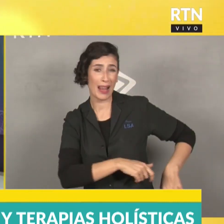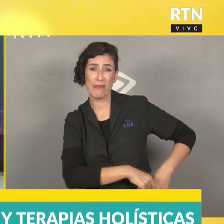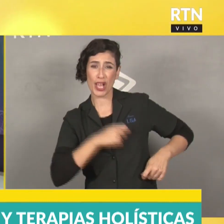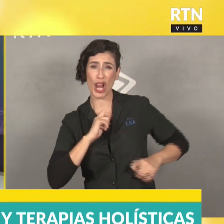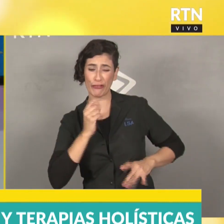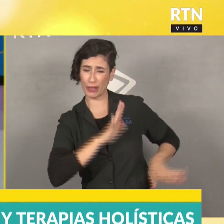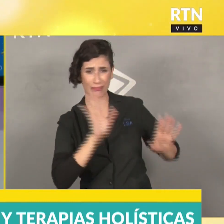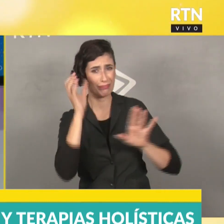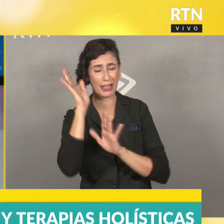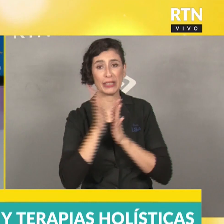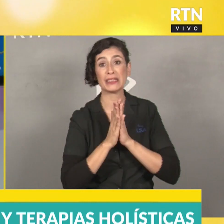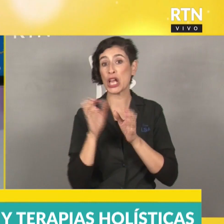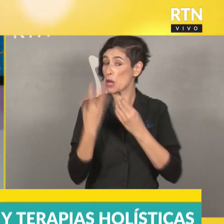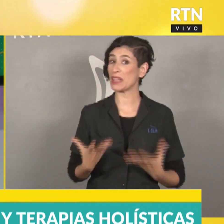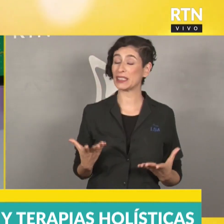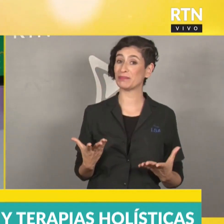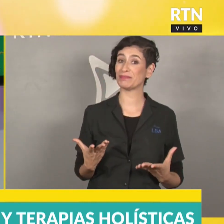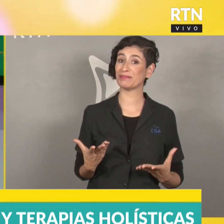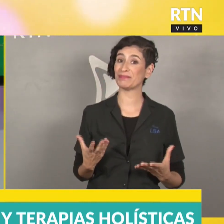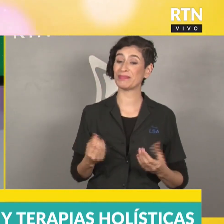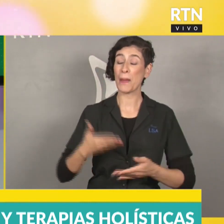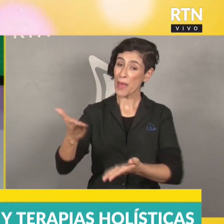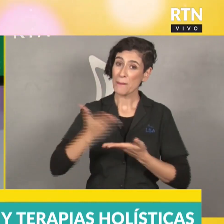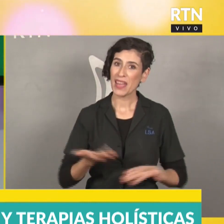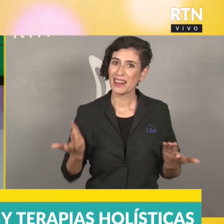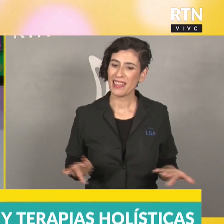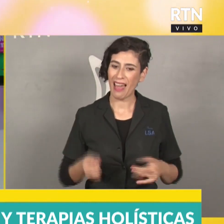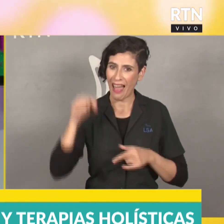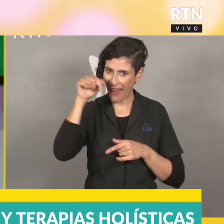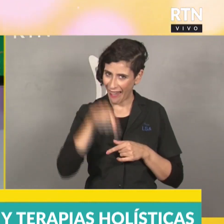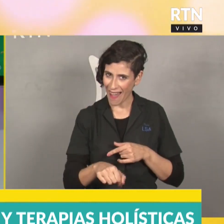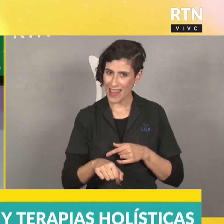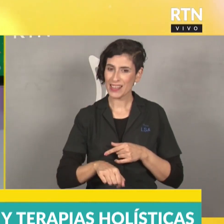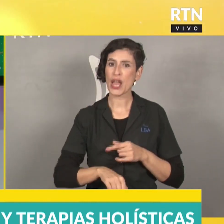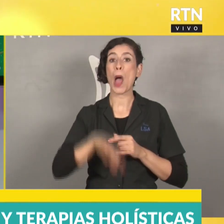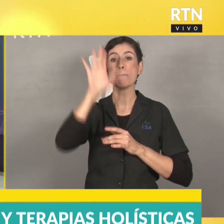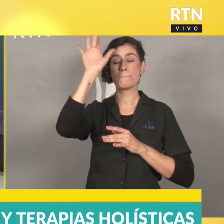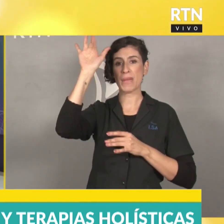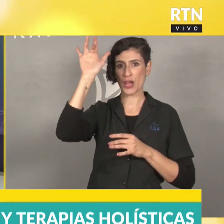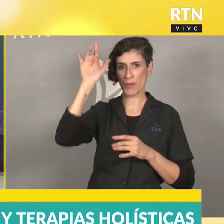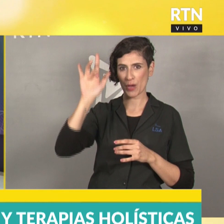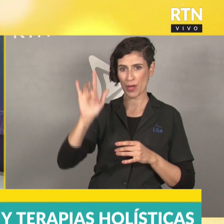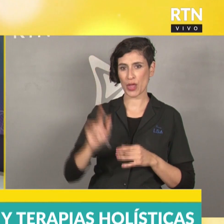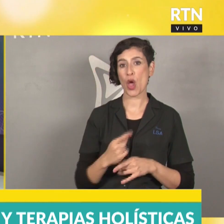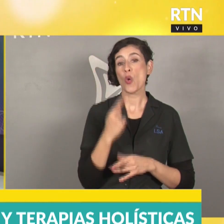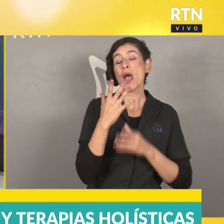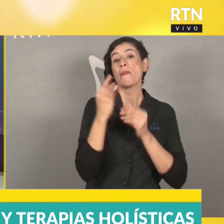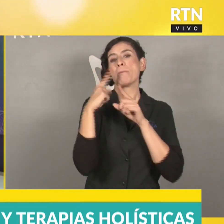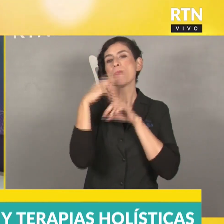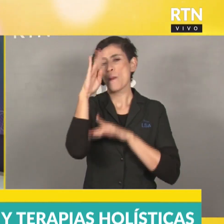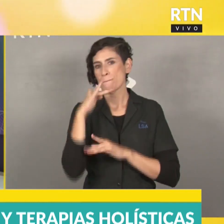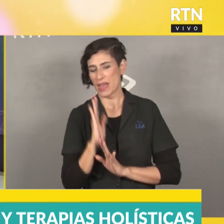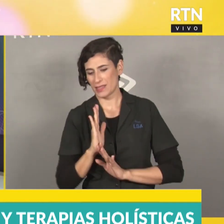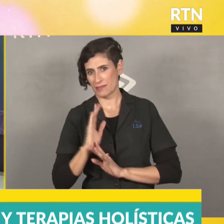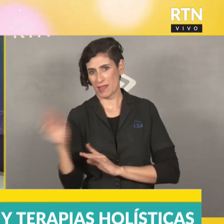el micrófono. ¿Cómo estás? ¿Cómo te va? Bien. Bienvenida, vas a tener una columna. Todos los miércoles, una vez al mes, vas a estar